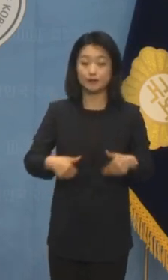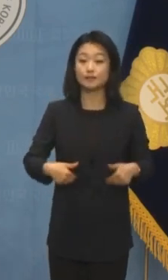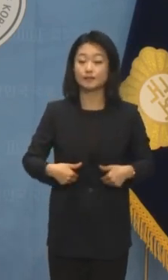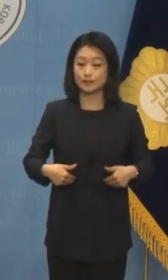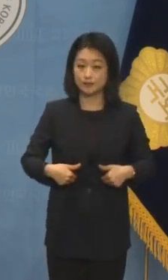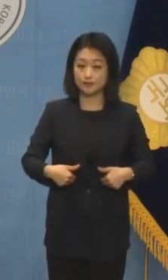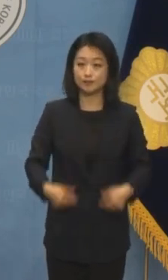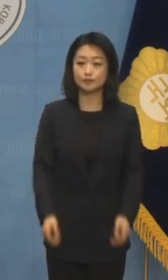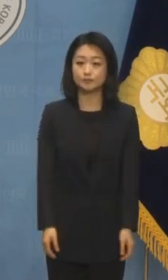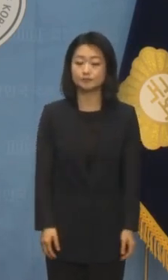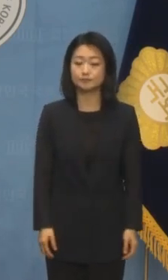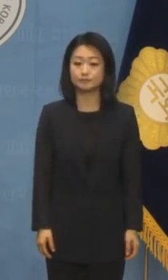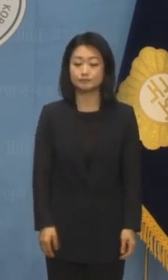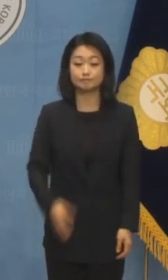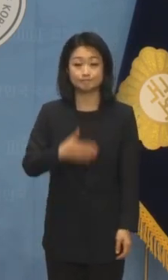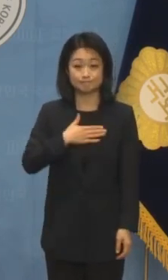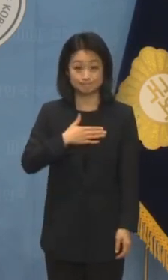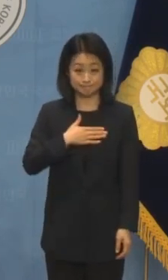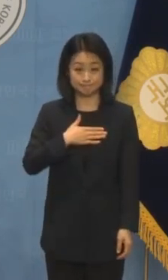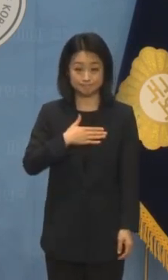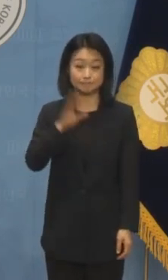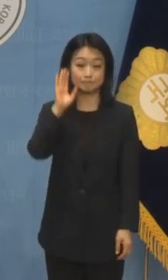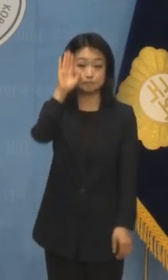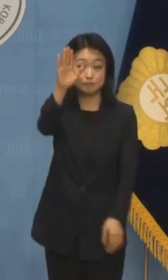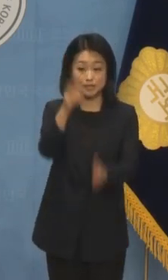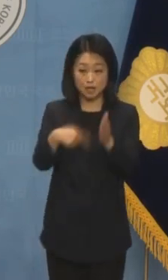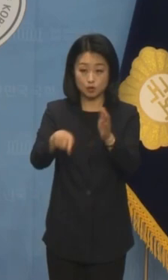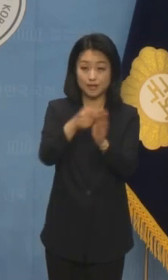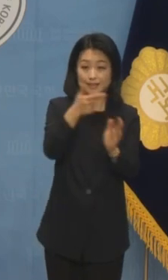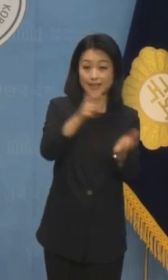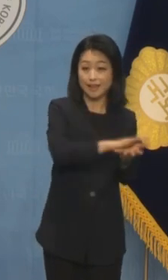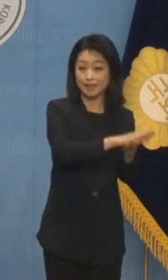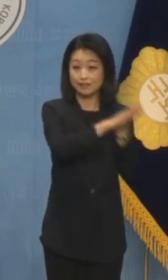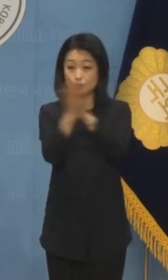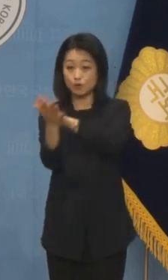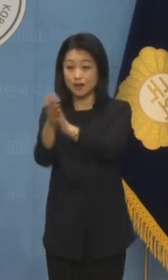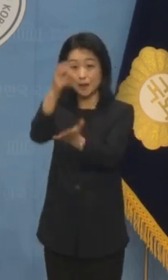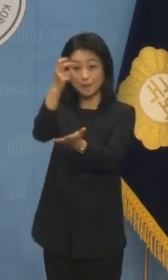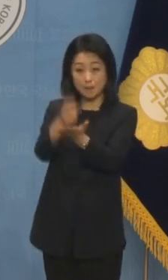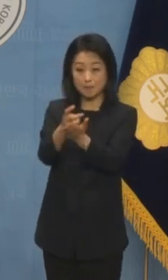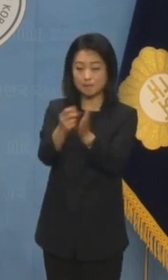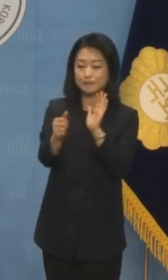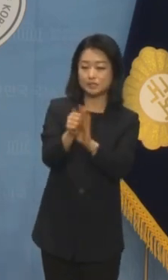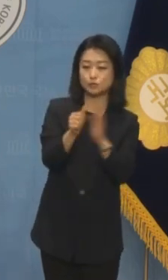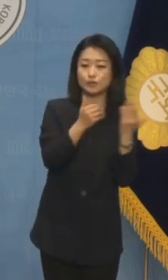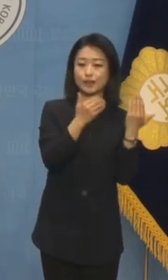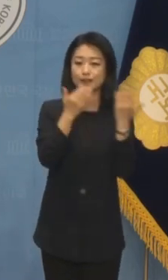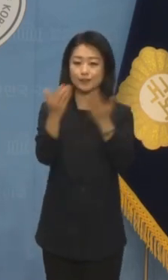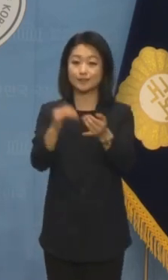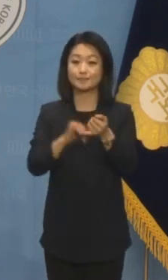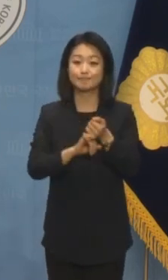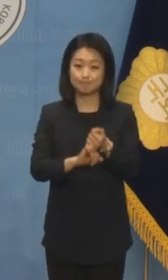합니다. 저 주미애는 미래를 위한 대전환 입법에도 지원을 아끼지 않겠습니다.